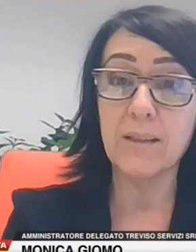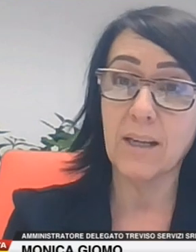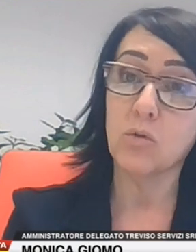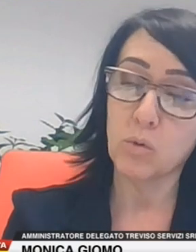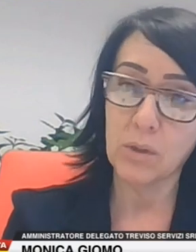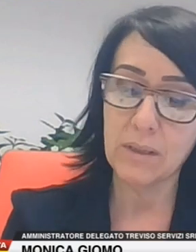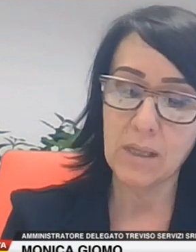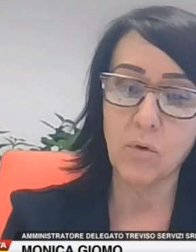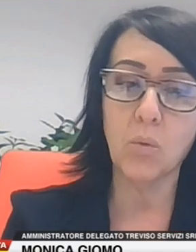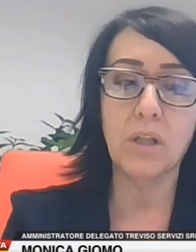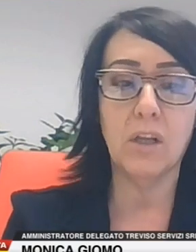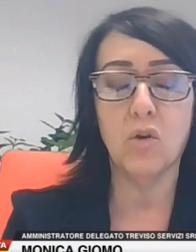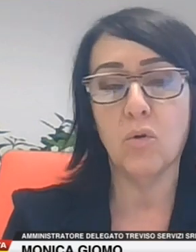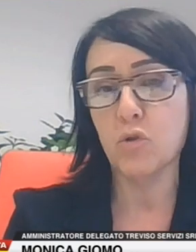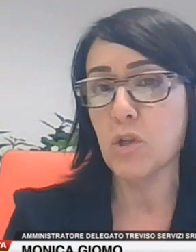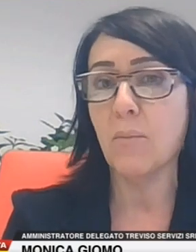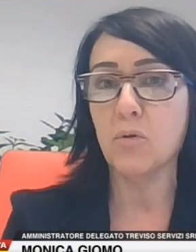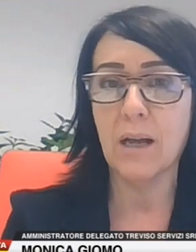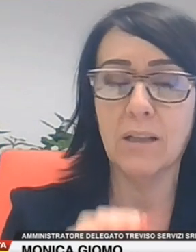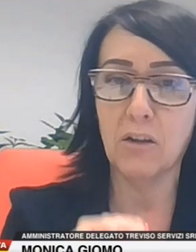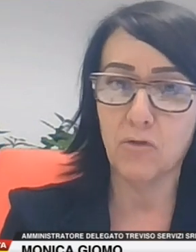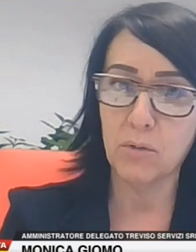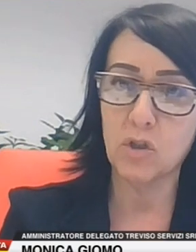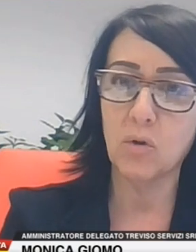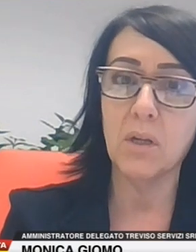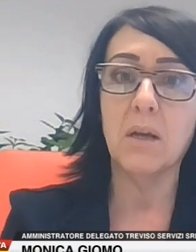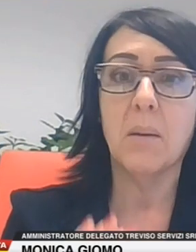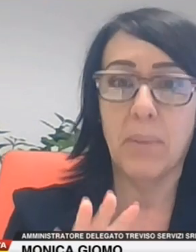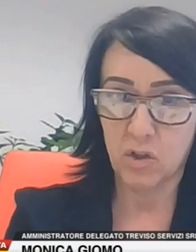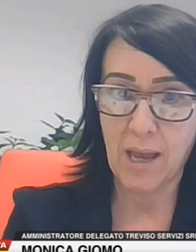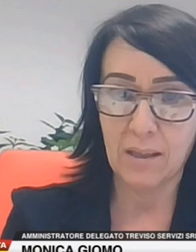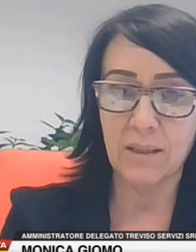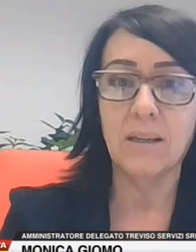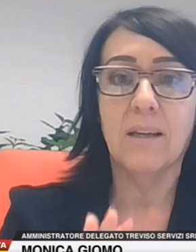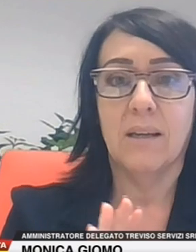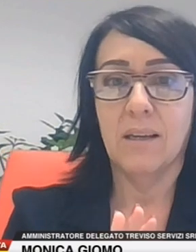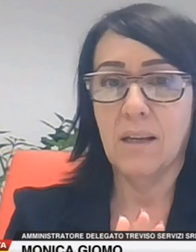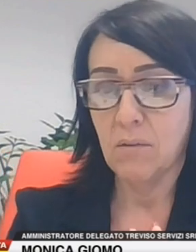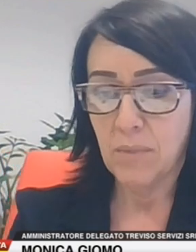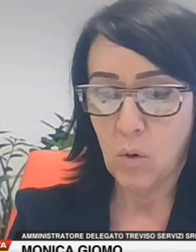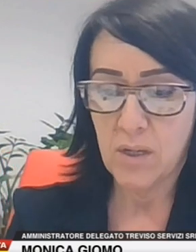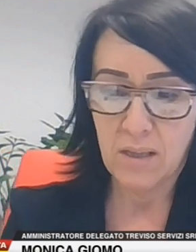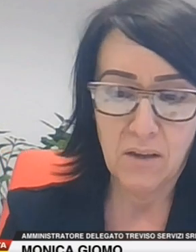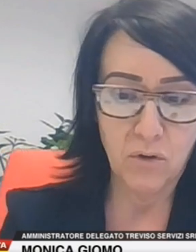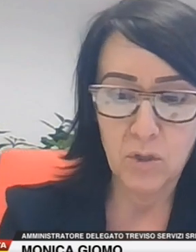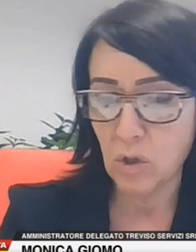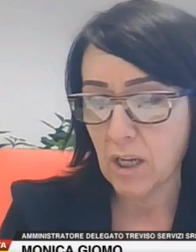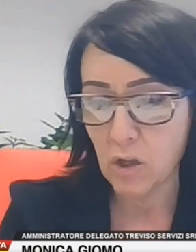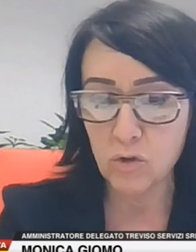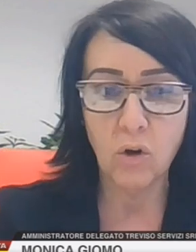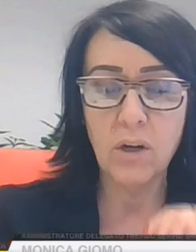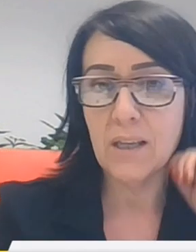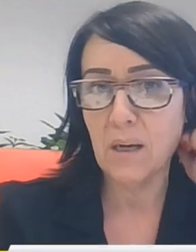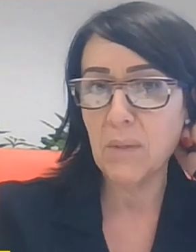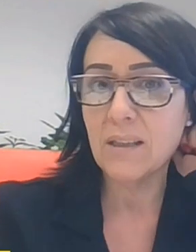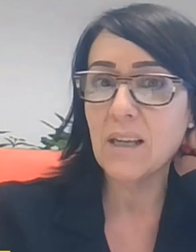manca ancora il decreto attuativo, quindi non possiamo dare delle informazioni per certe. Queste informazioni che io